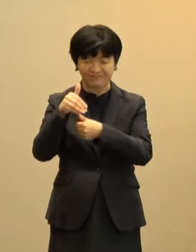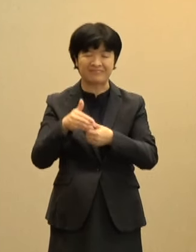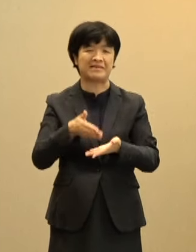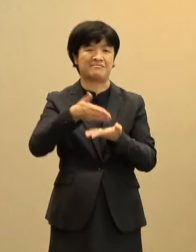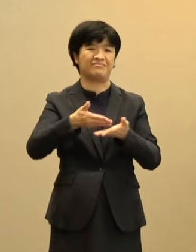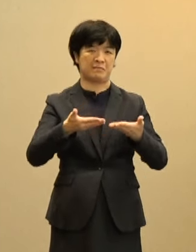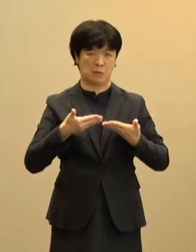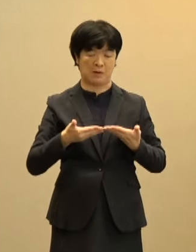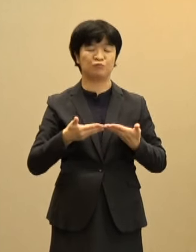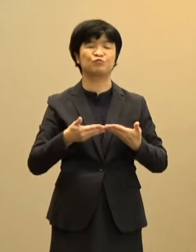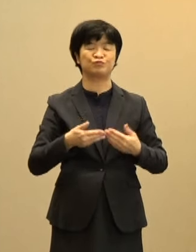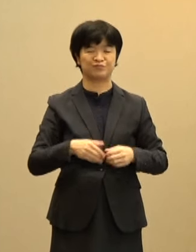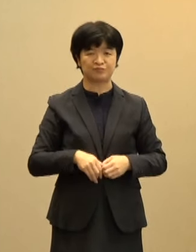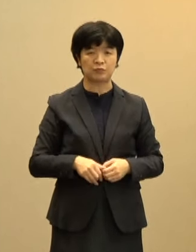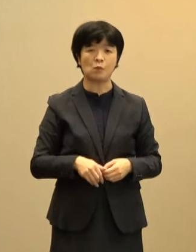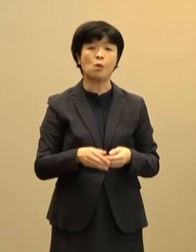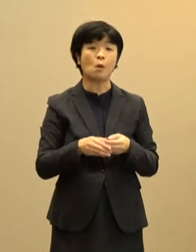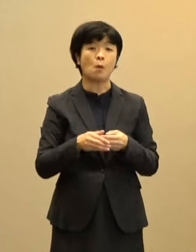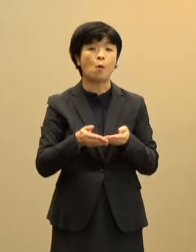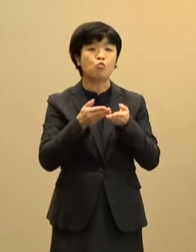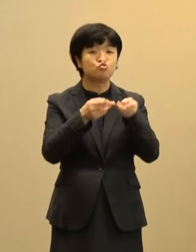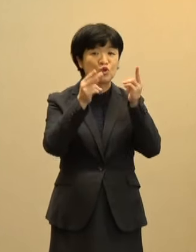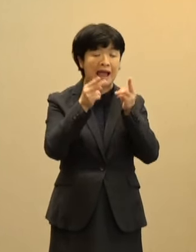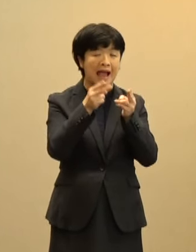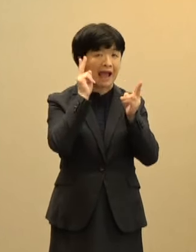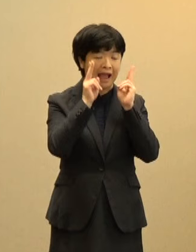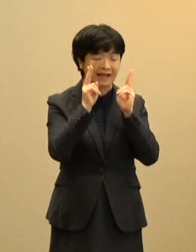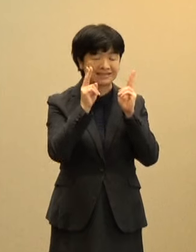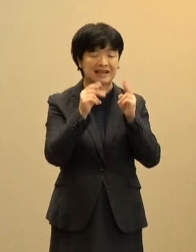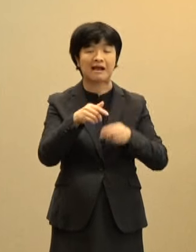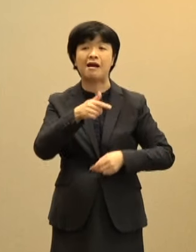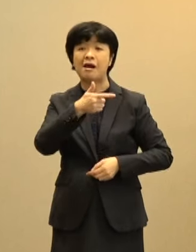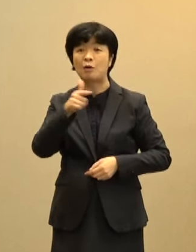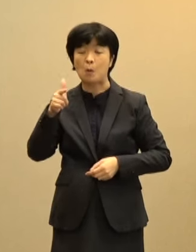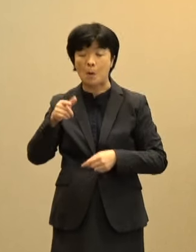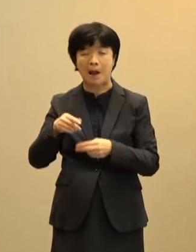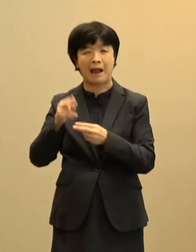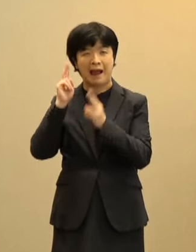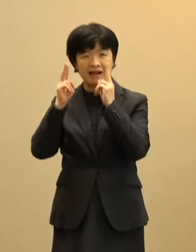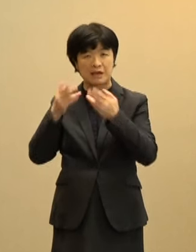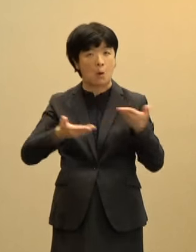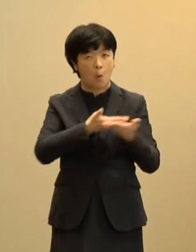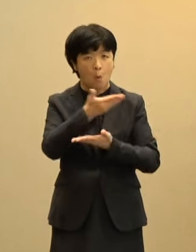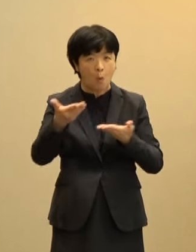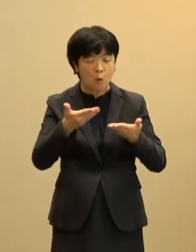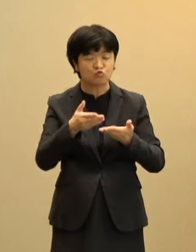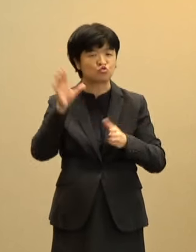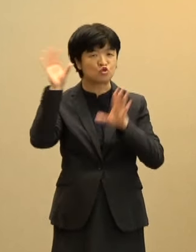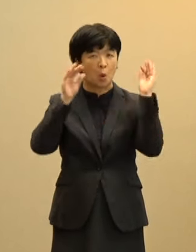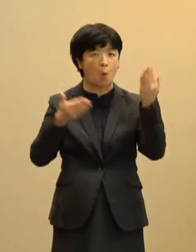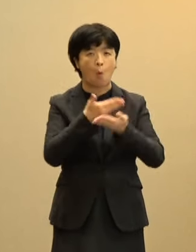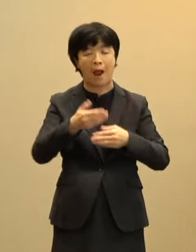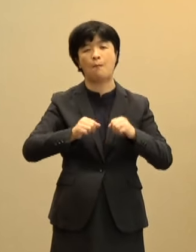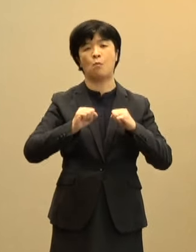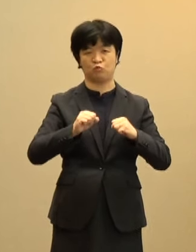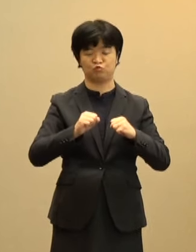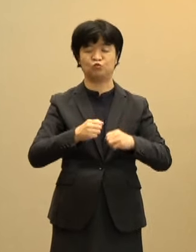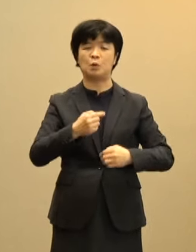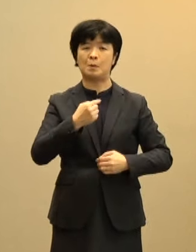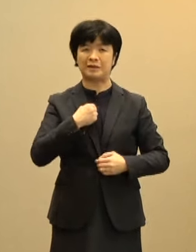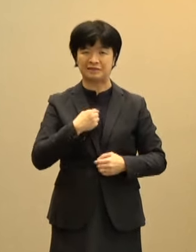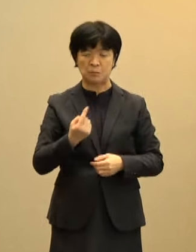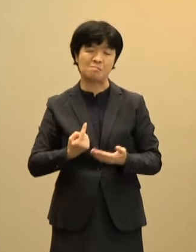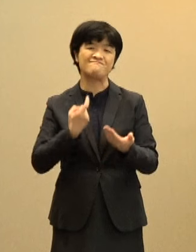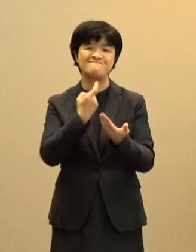会社との商談や参加者同士の情報交換を目的とした交流会も開催いたします。当日は私から参加者